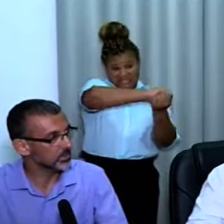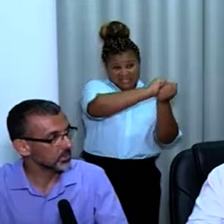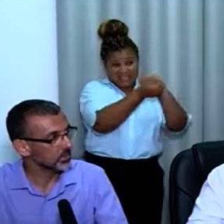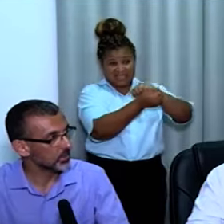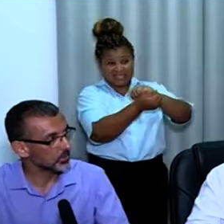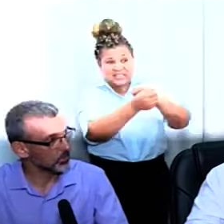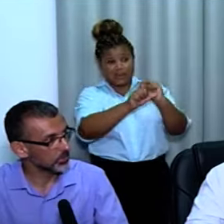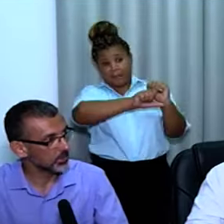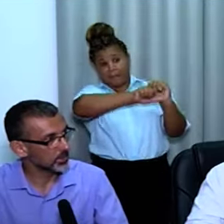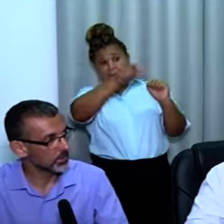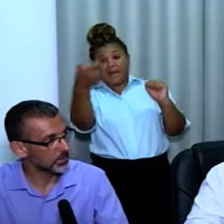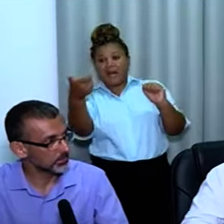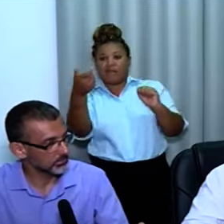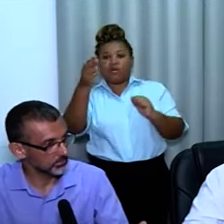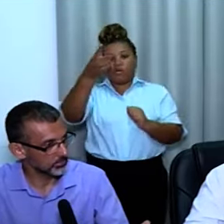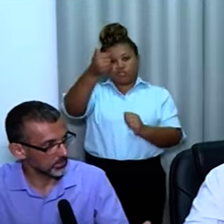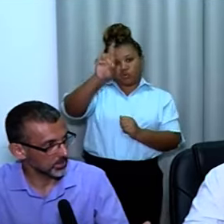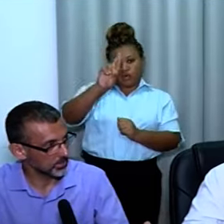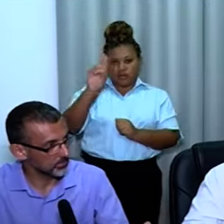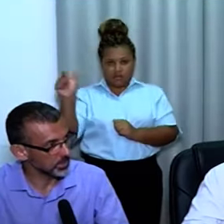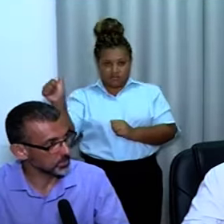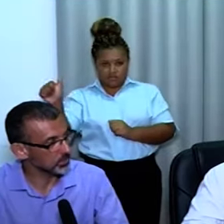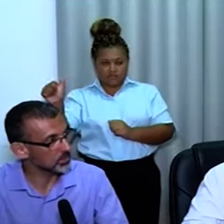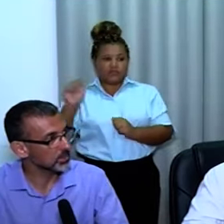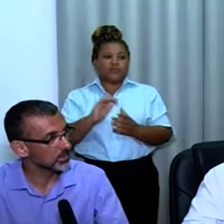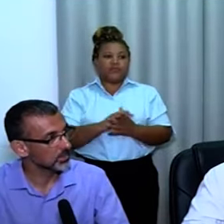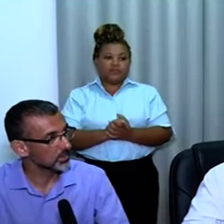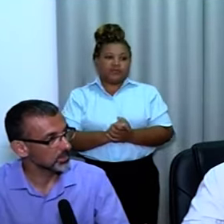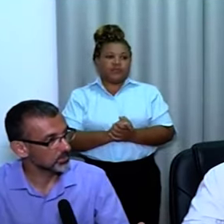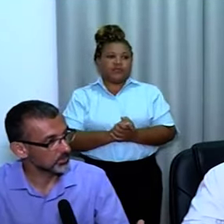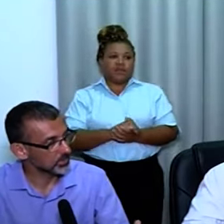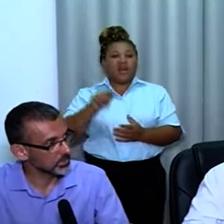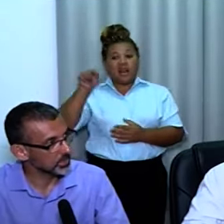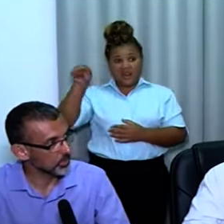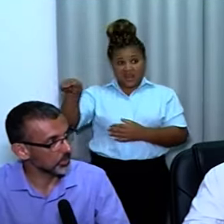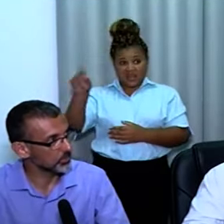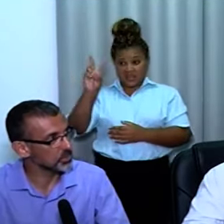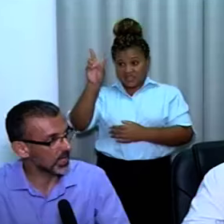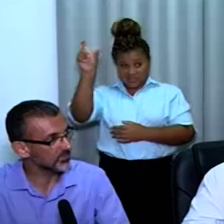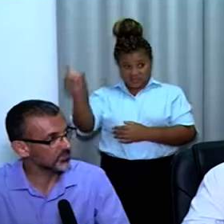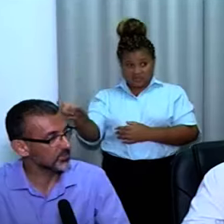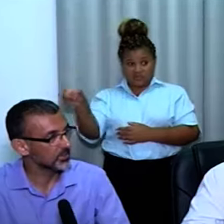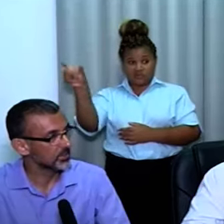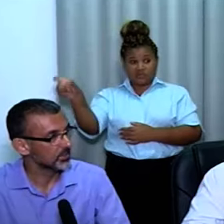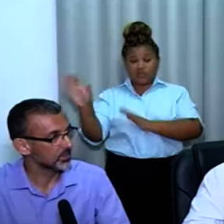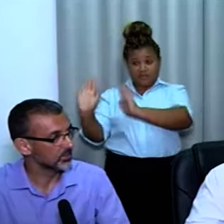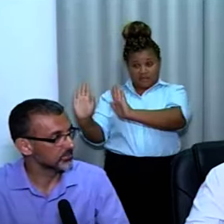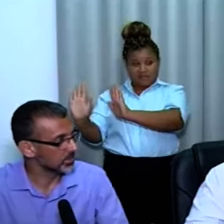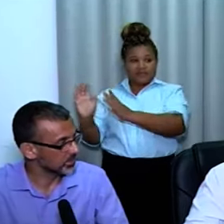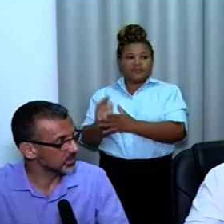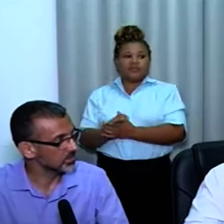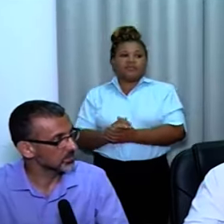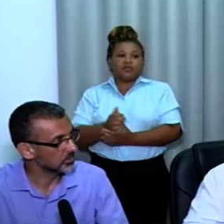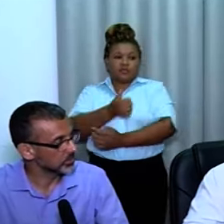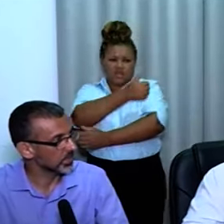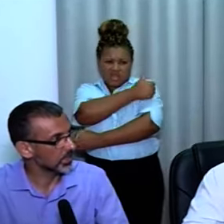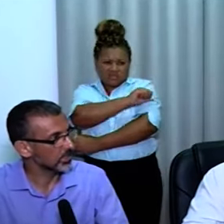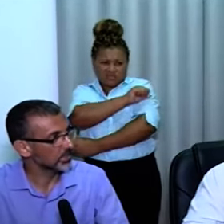center, nous mettons autres, nous déployons nos staff,